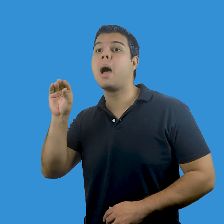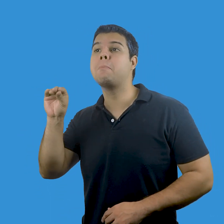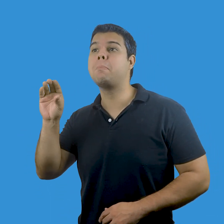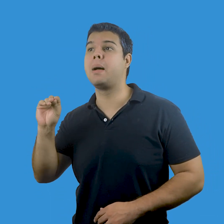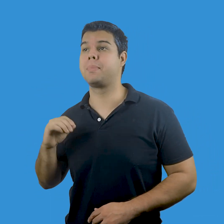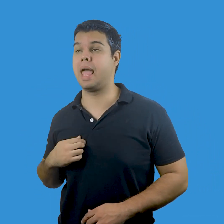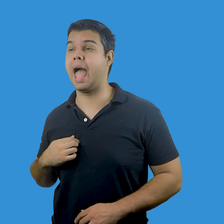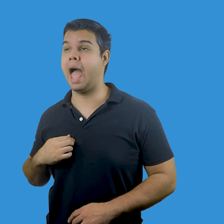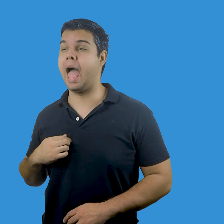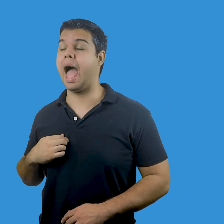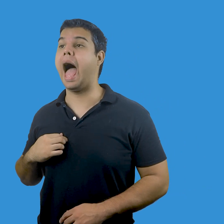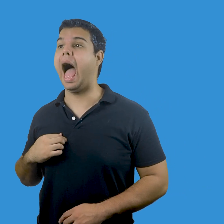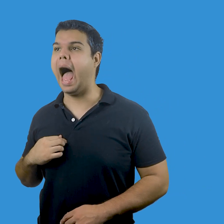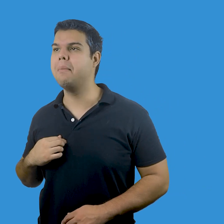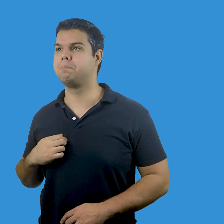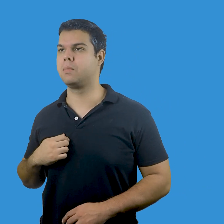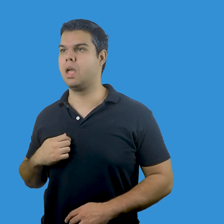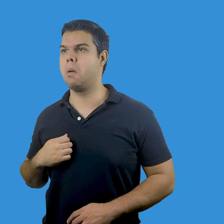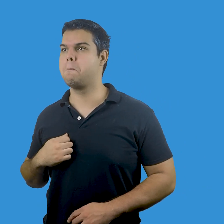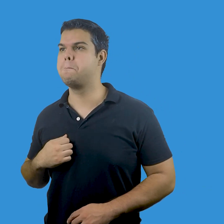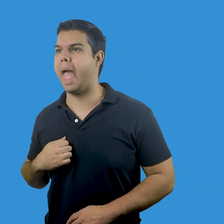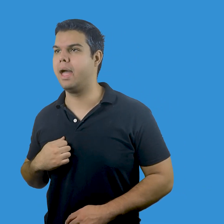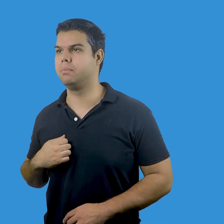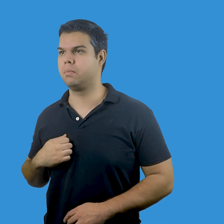diálogo totalmente soletrado em português?